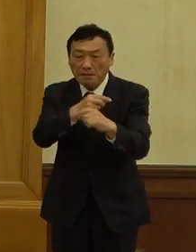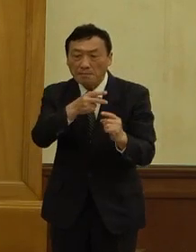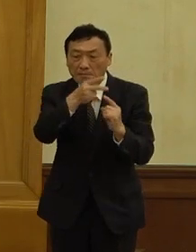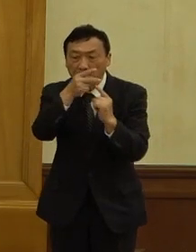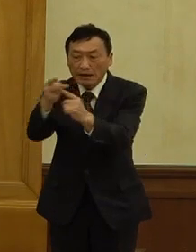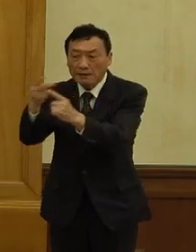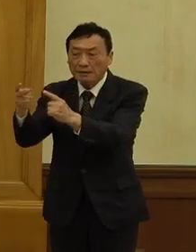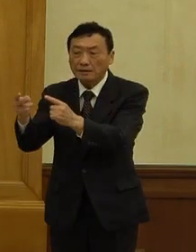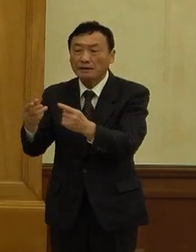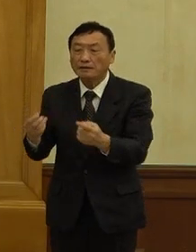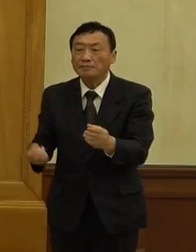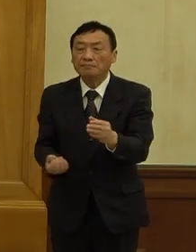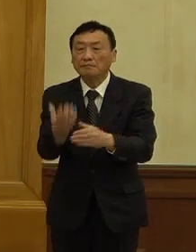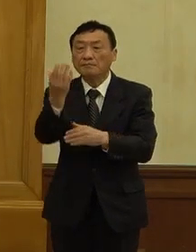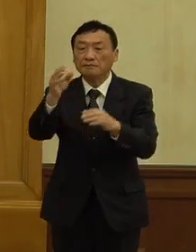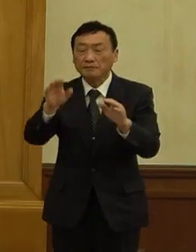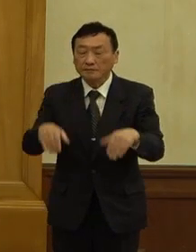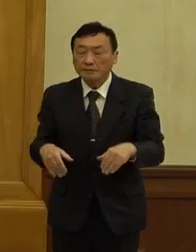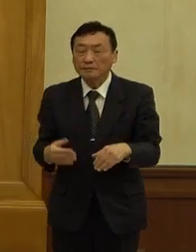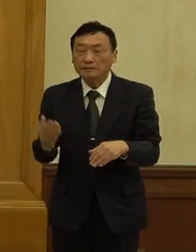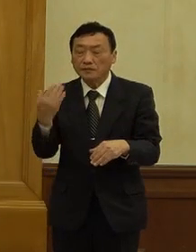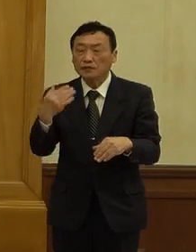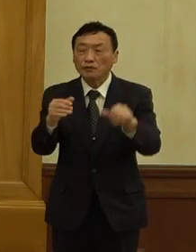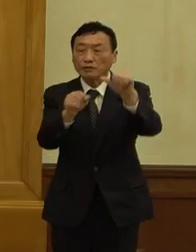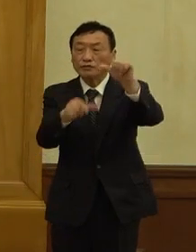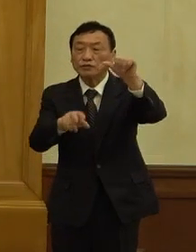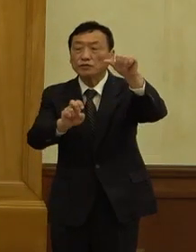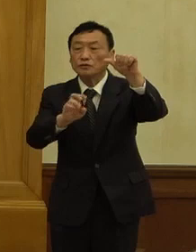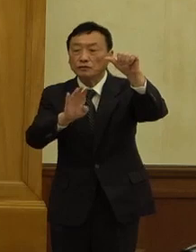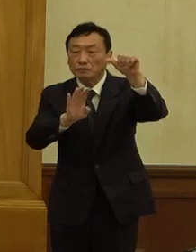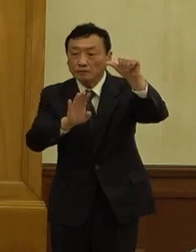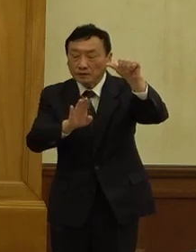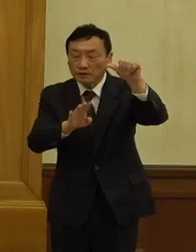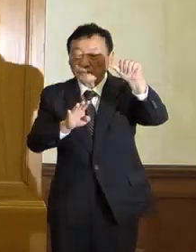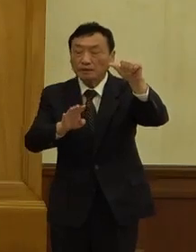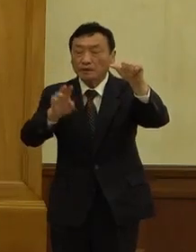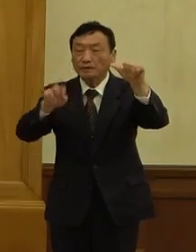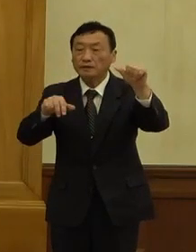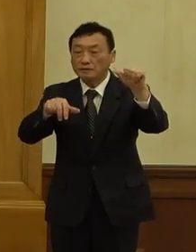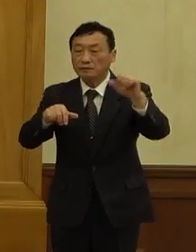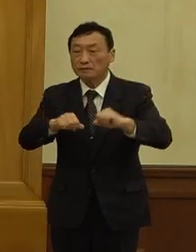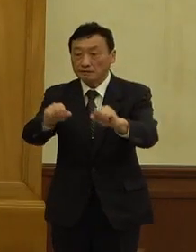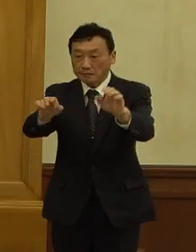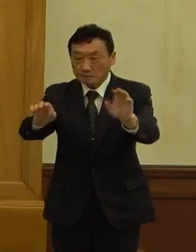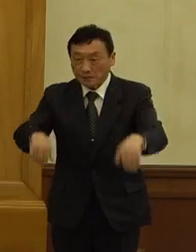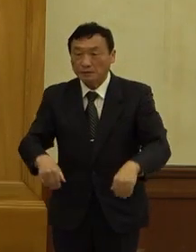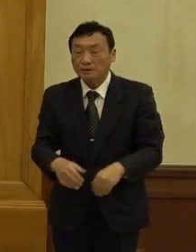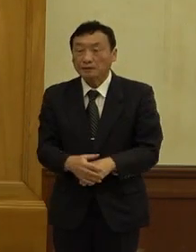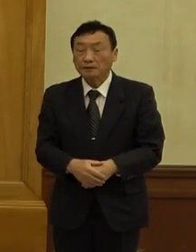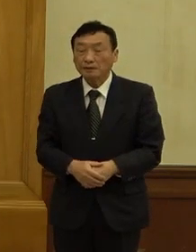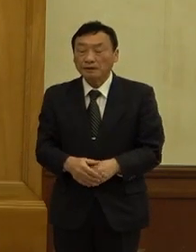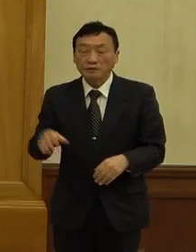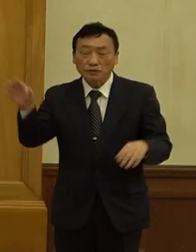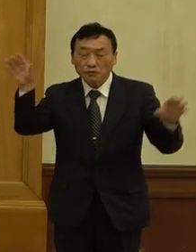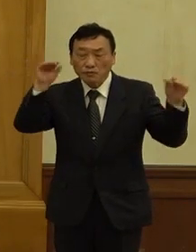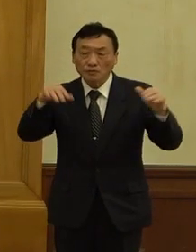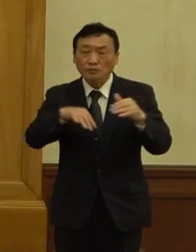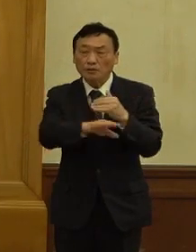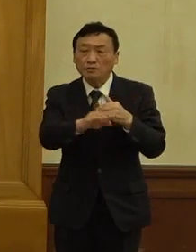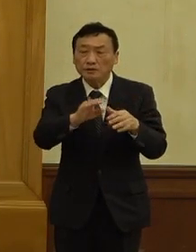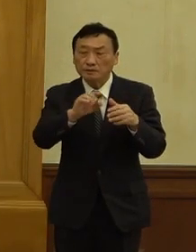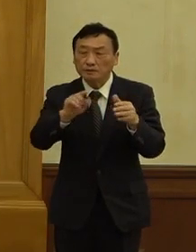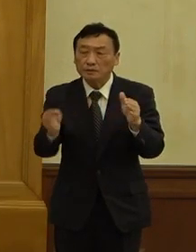これにつきましては昨日5月24日にリリースをさせていただいたところでございます。情報漏洩事案